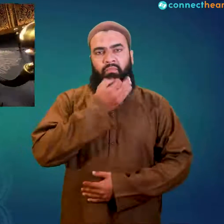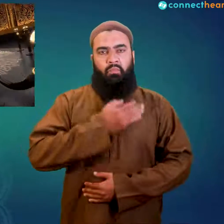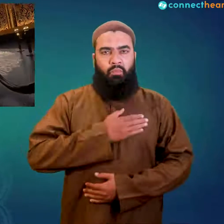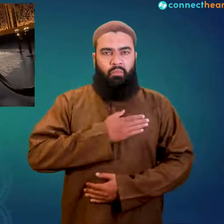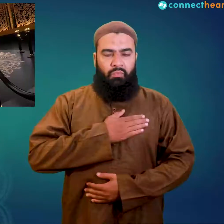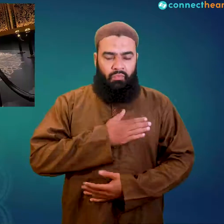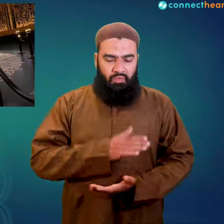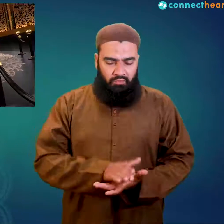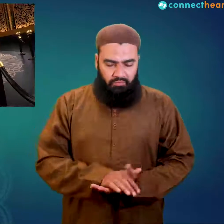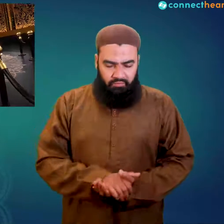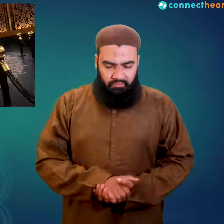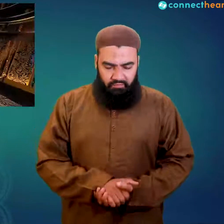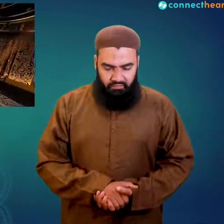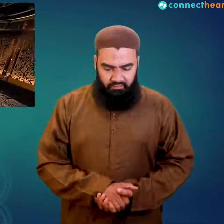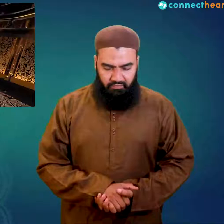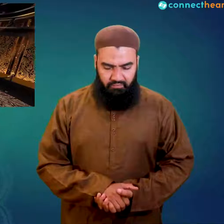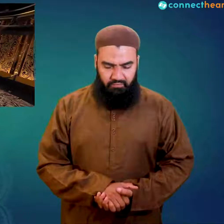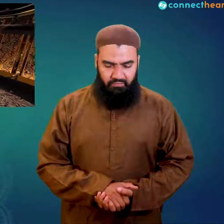يتدبرون